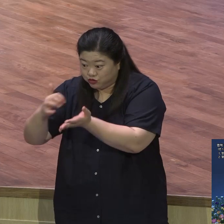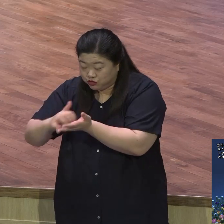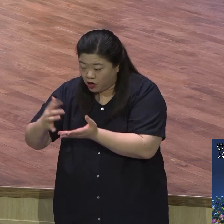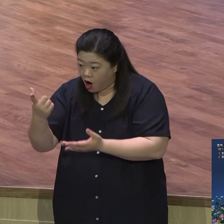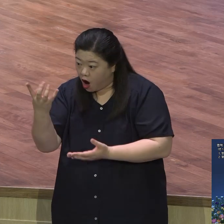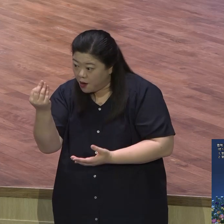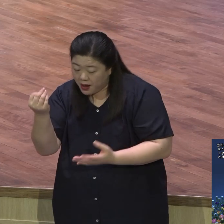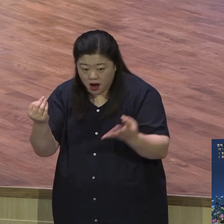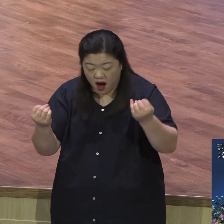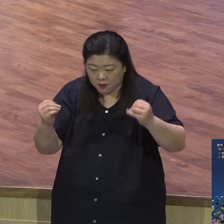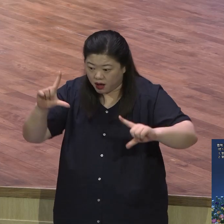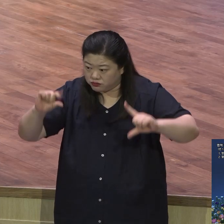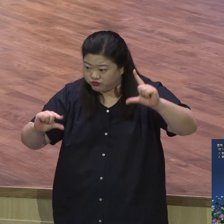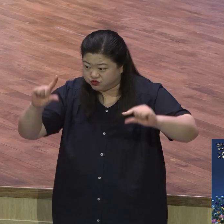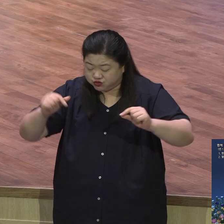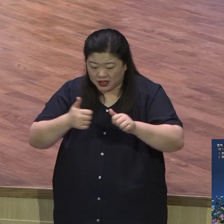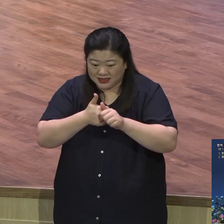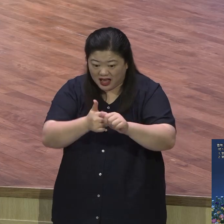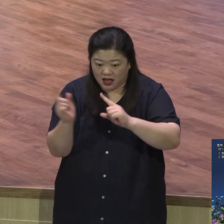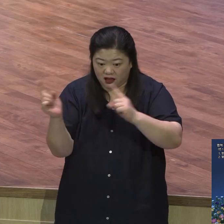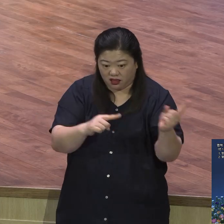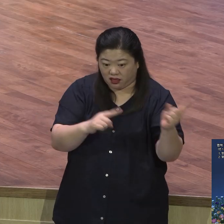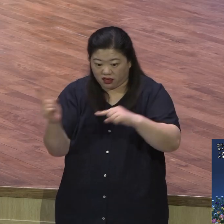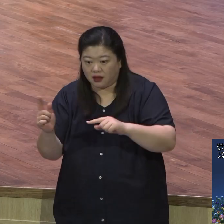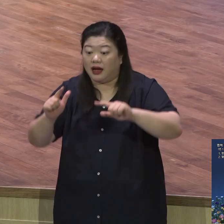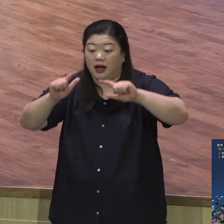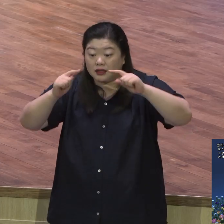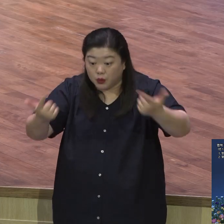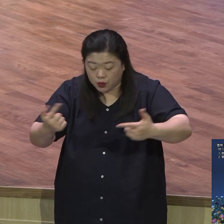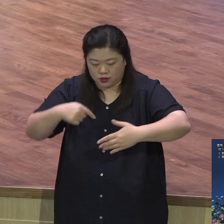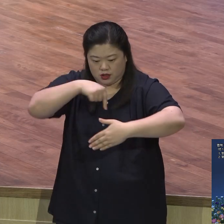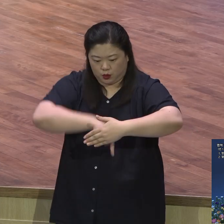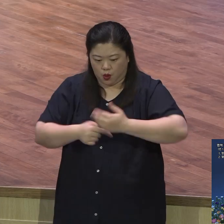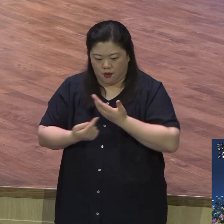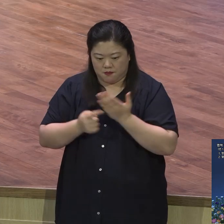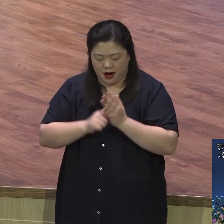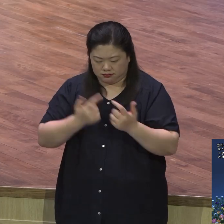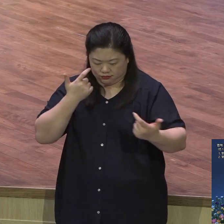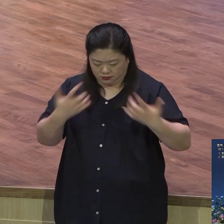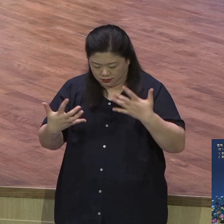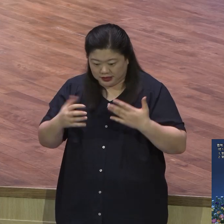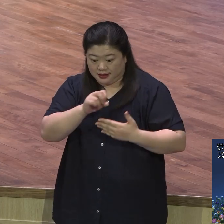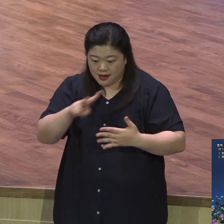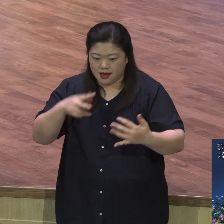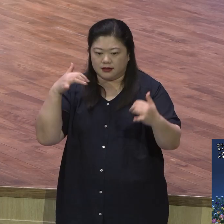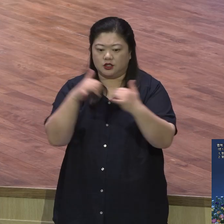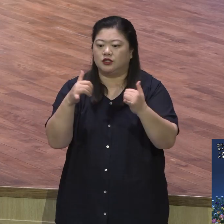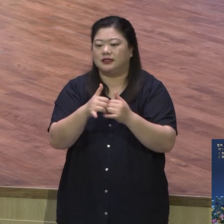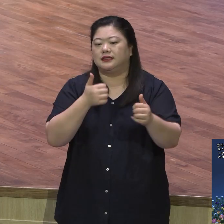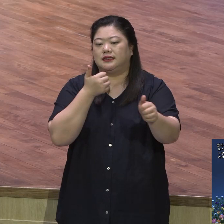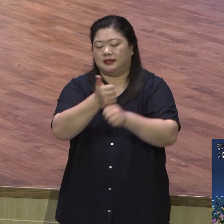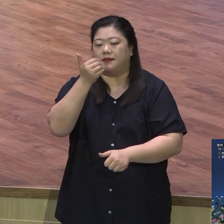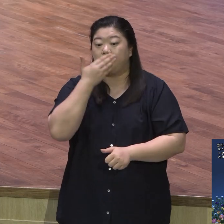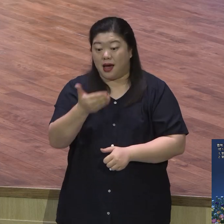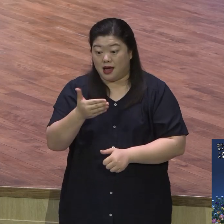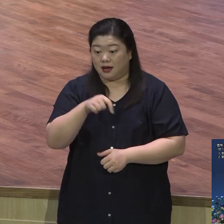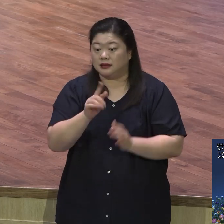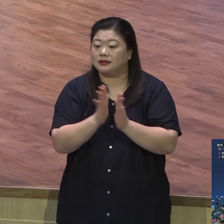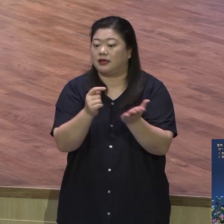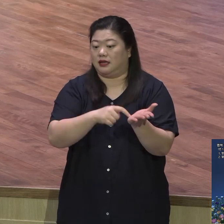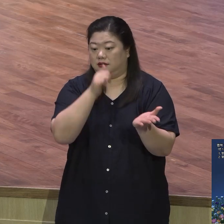내면에서 갈린다 내면이 잘 닫혀져 있어야 전쟁에서 승리할 수가 있다 이것이